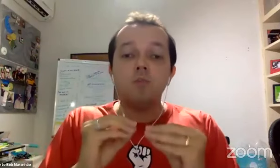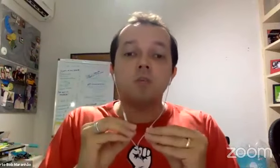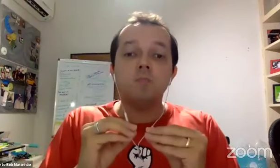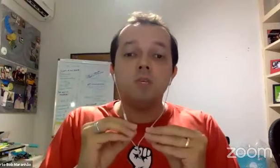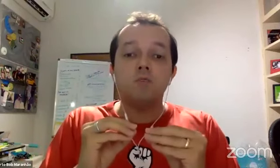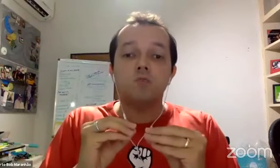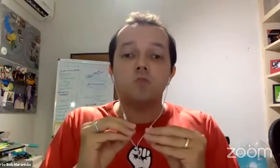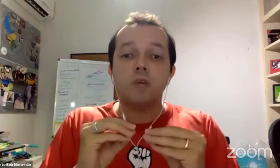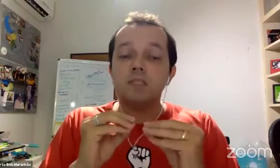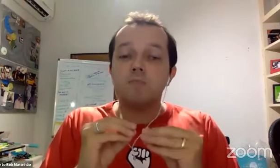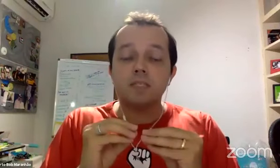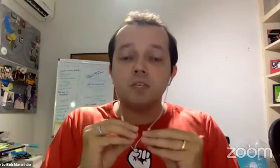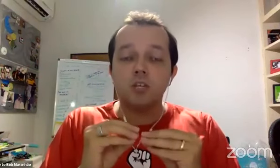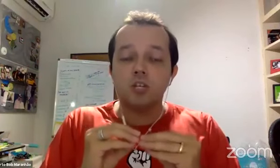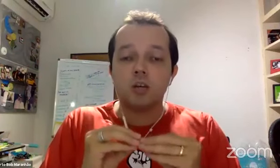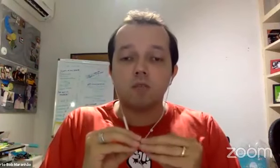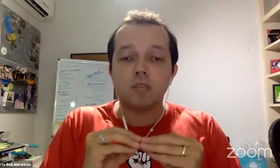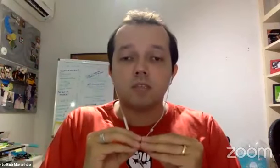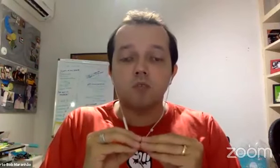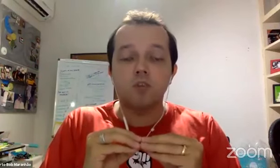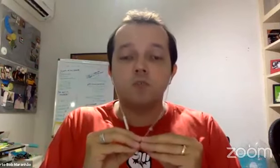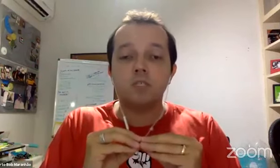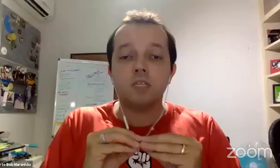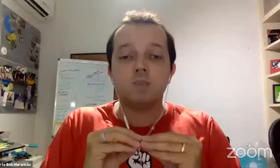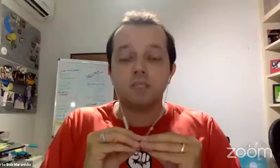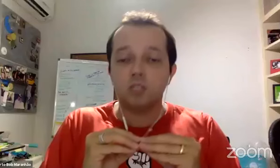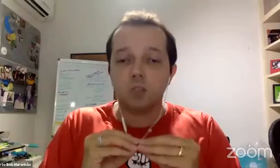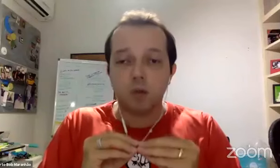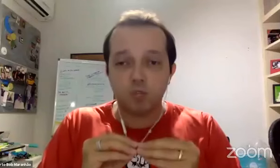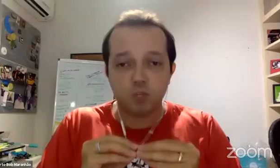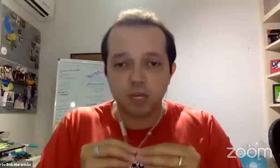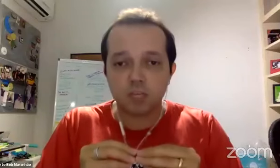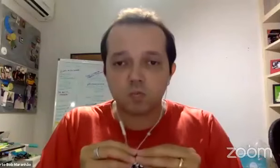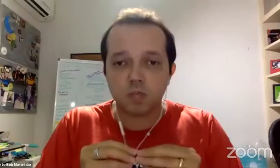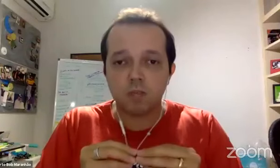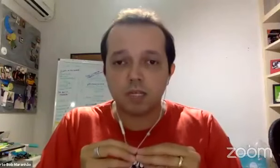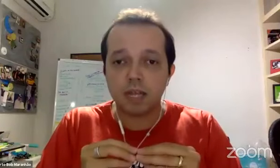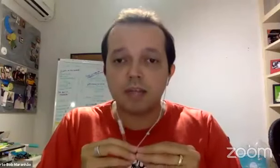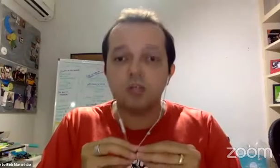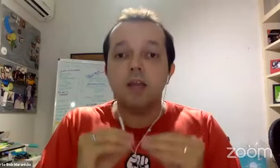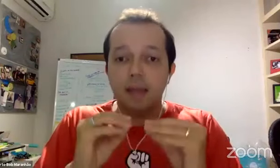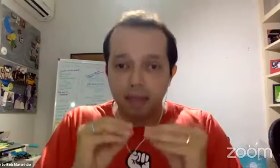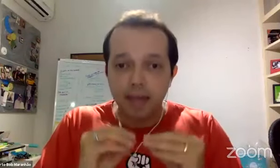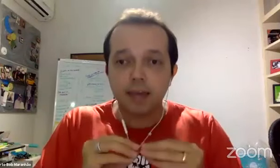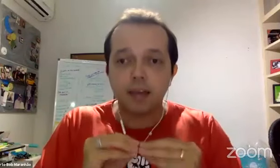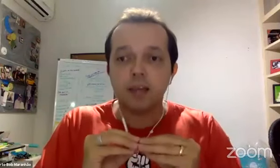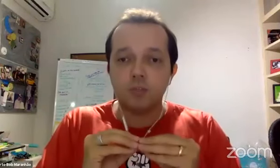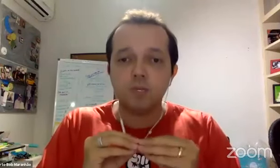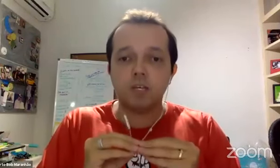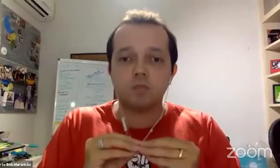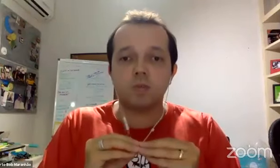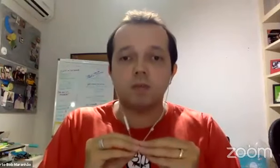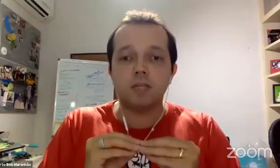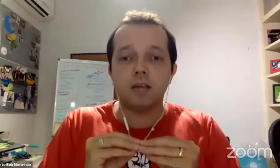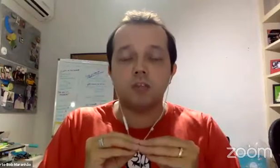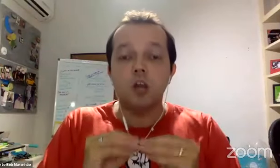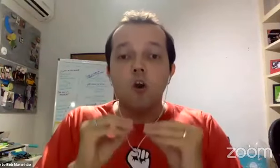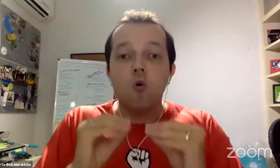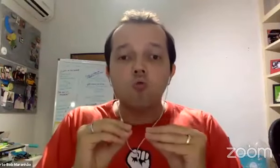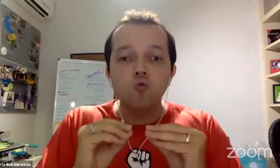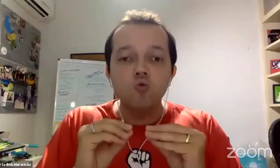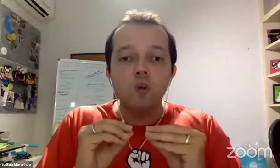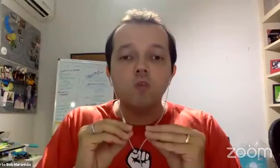E aí, meus amigos, esse paciente ele chega à unidade de saúde, eu vou dizer, esse paciente não é de minha responsabilidade? Ele é de minha